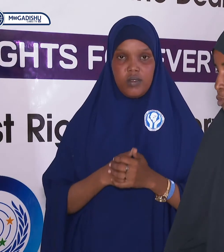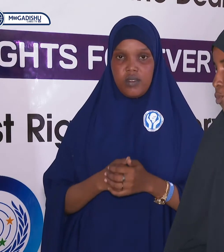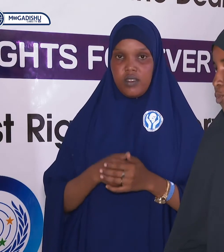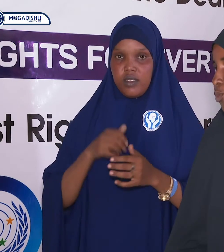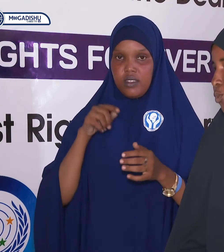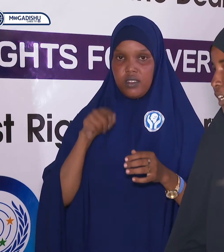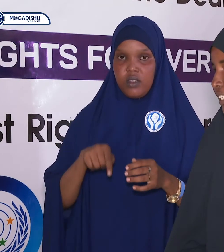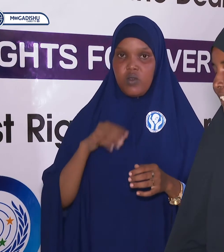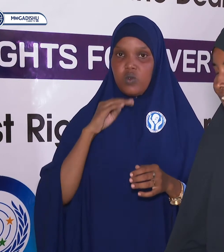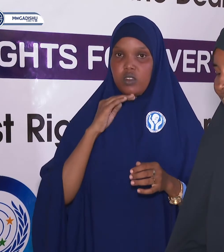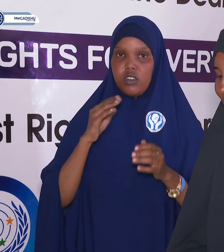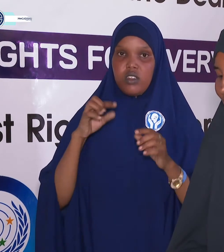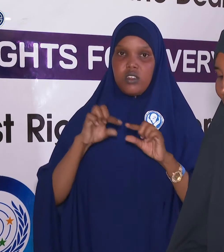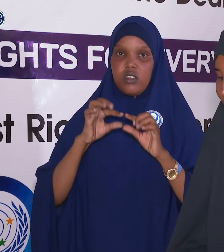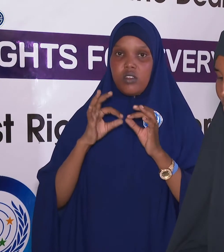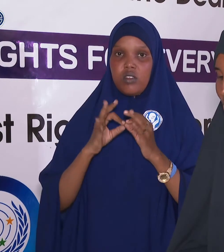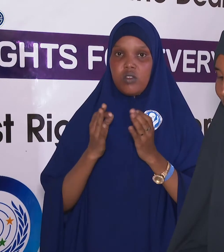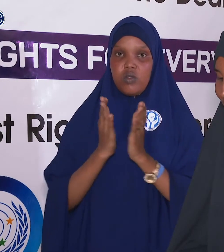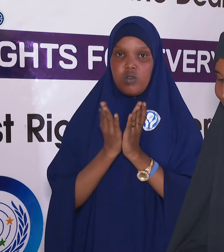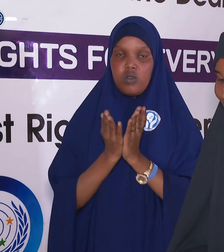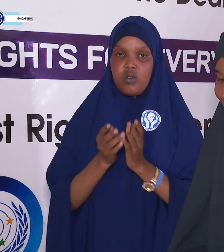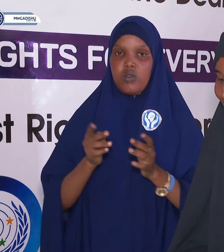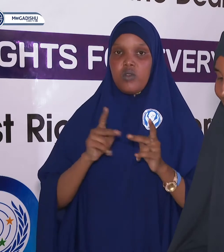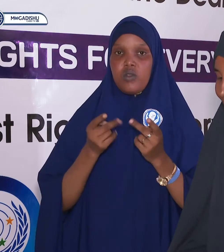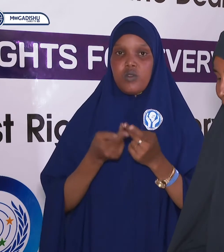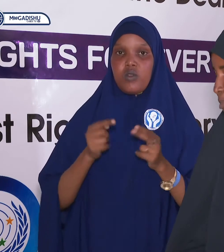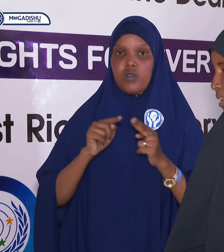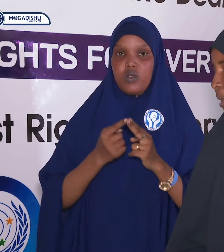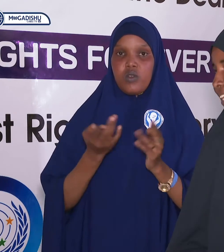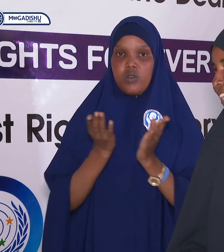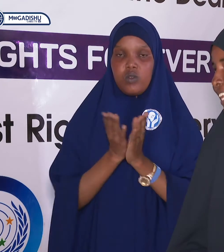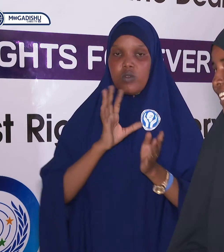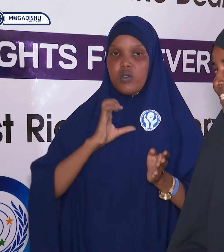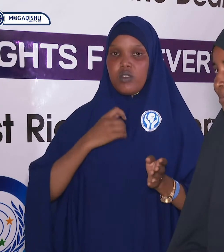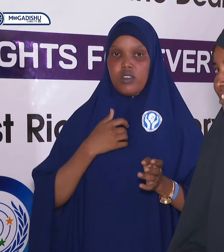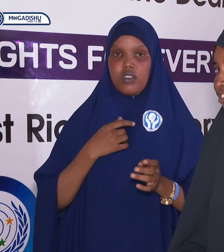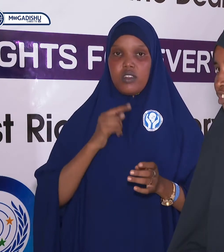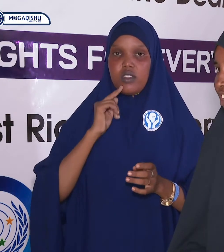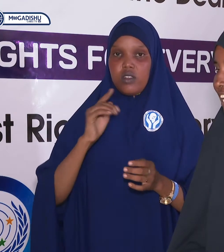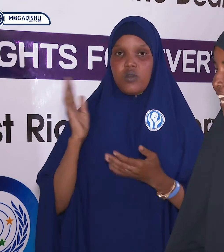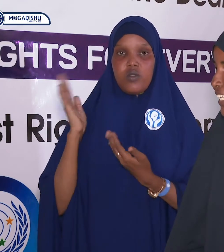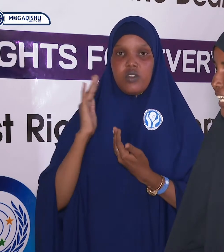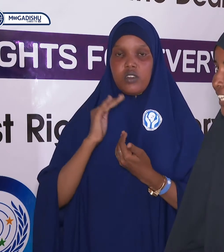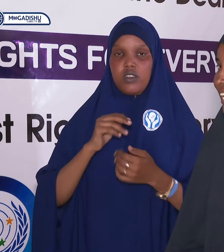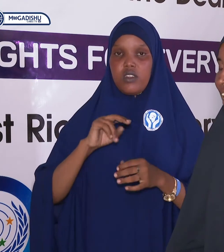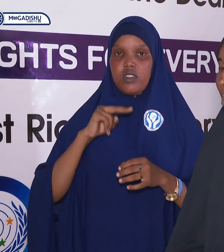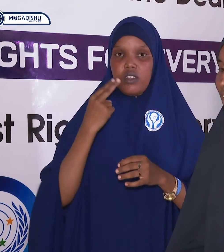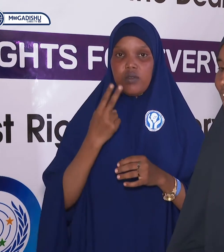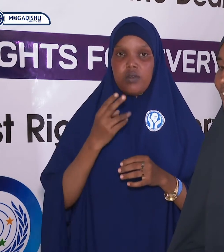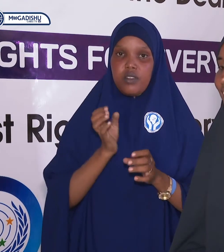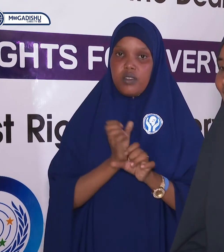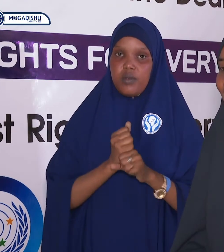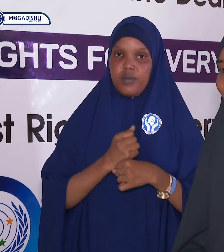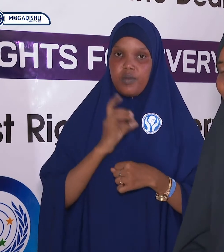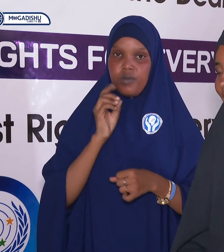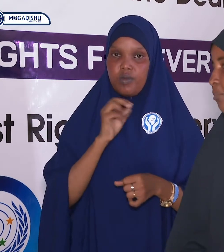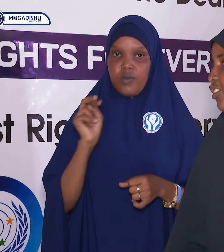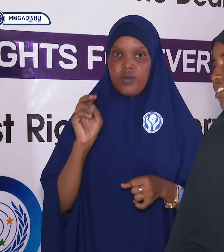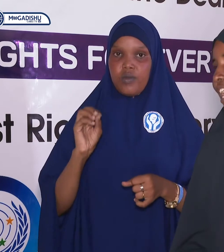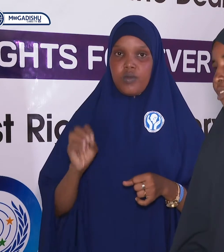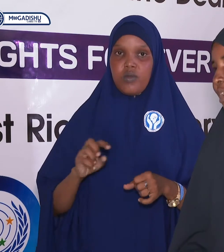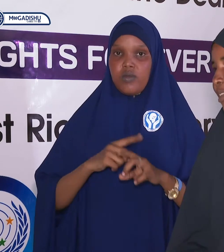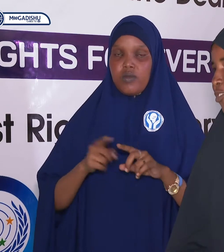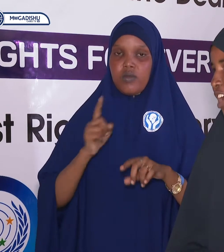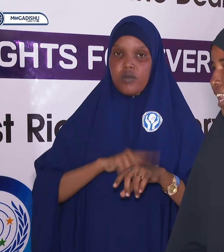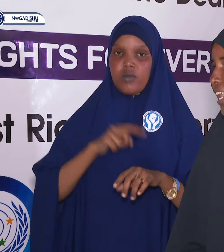ee iskuulka uu leeyahay. Insha allah waa rajaynaynaa inaan xarumo labaad aan samaysan doono, laakiin hadda waqti xaadirkan la taaganyahay ma